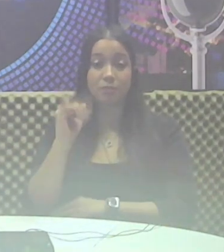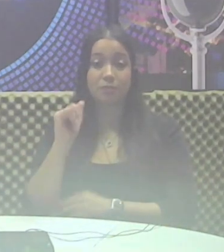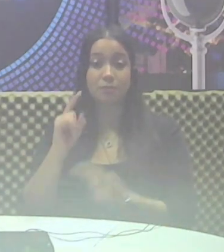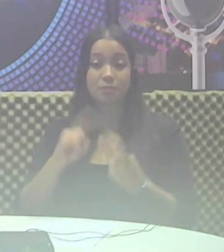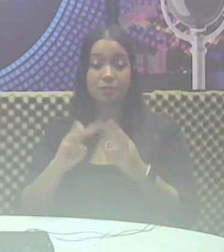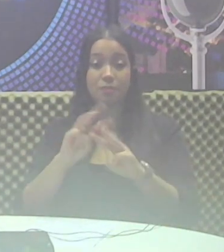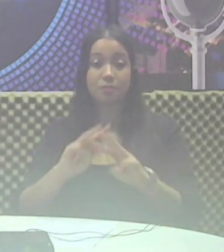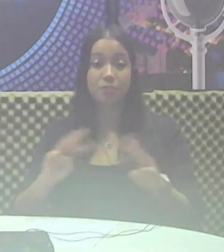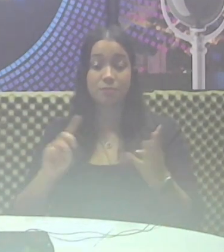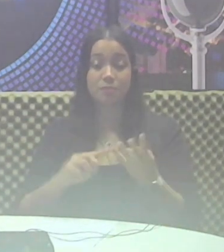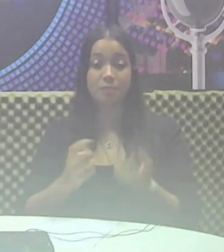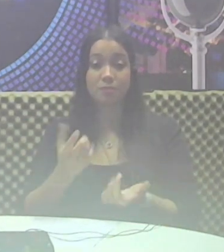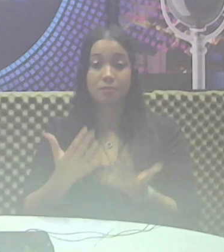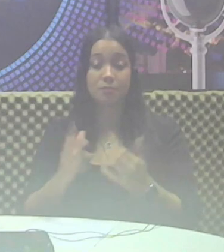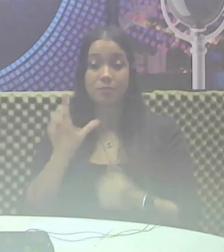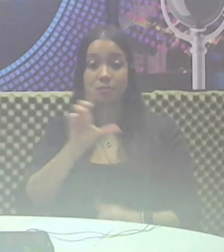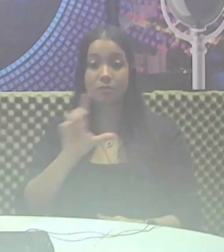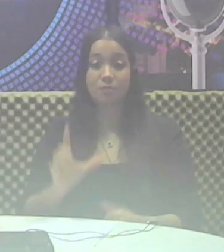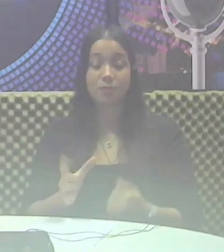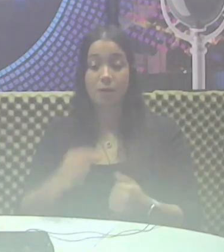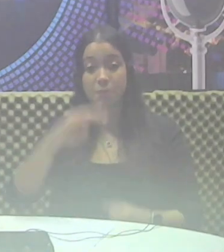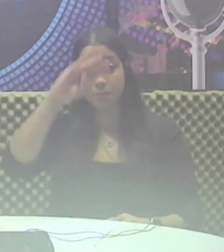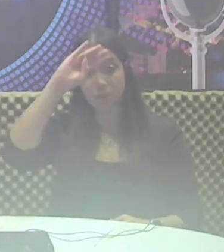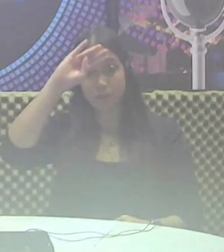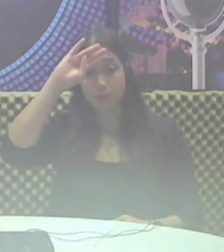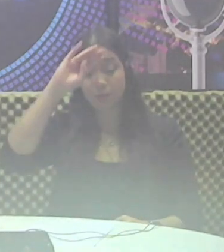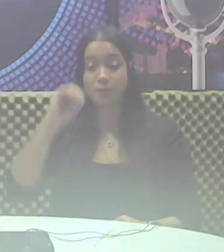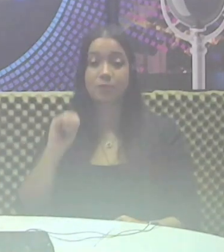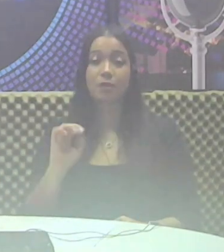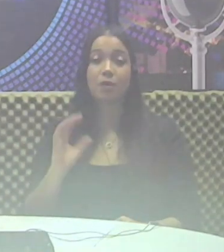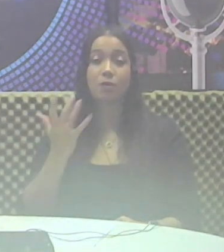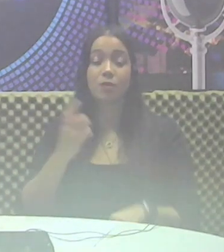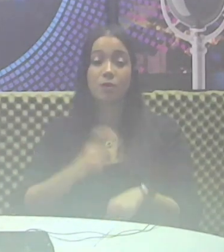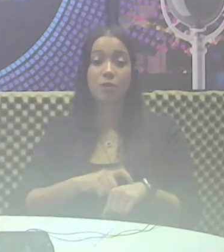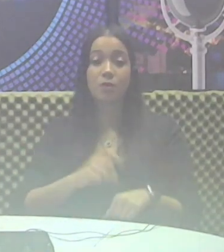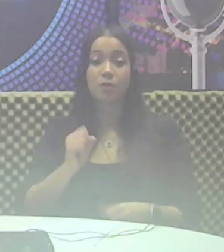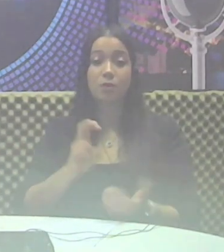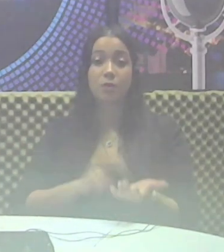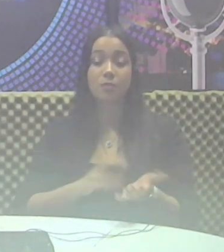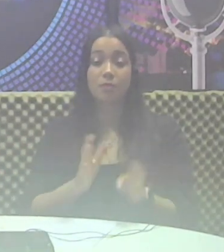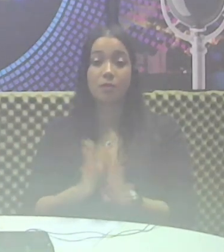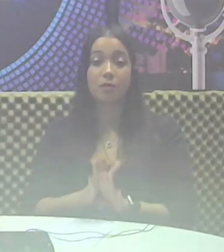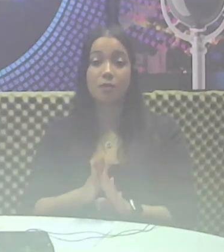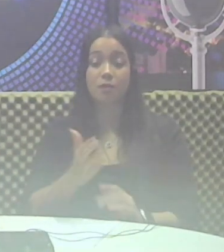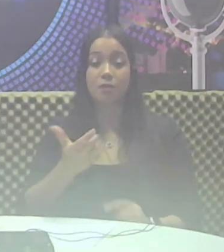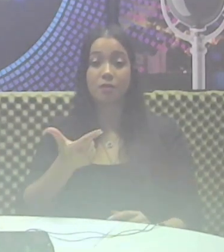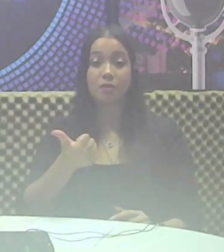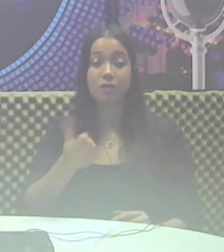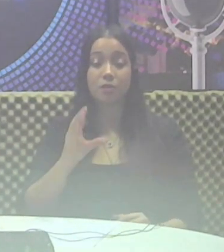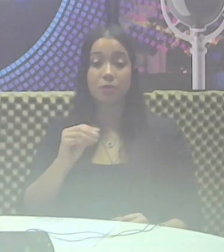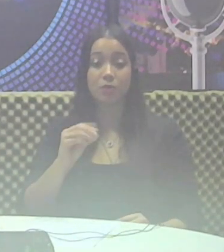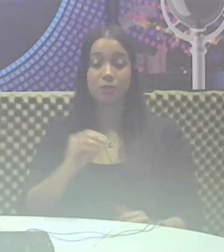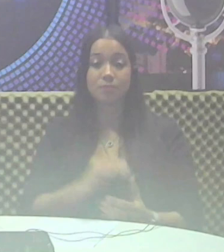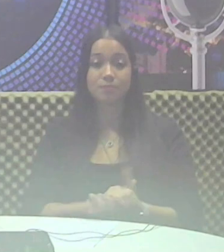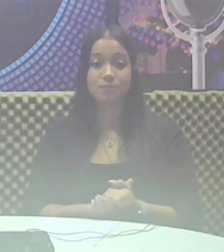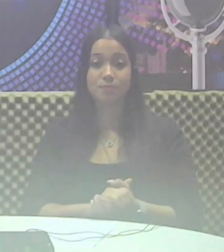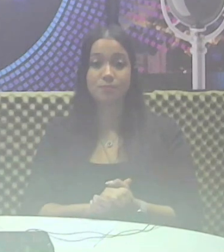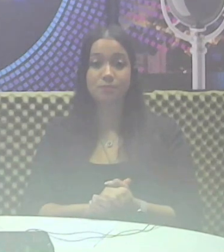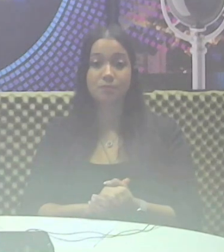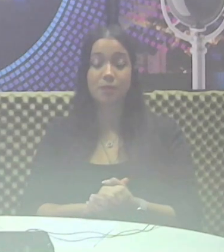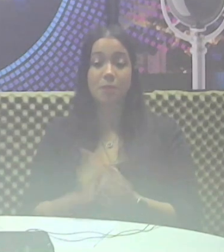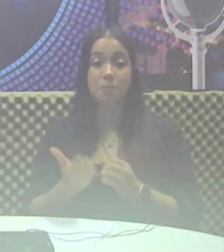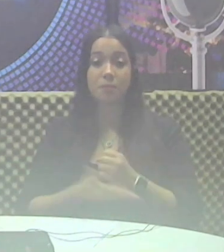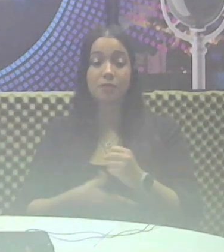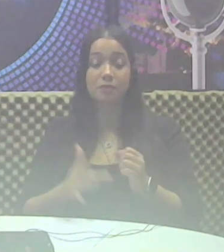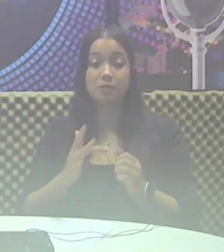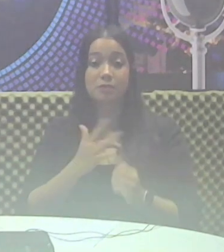Martins, Planalto, Luizotti e Pampulha, a imunização ocorre das 8 da manhã até às 9 da noite. Já nas Unidades Básicas de